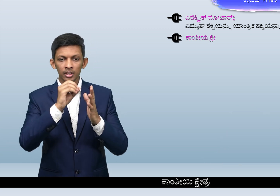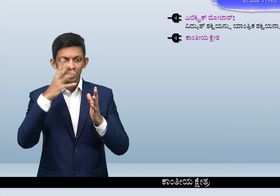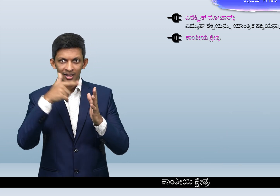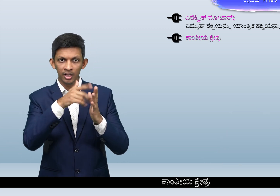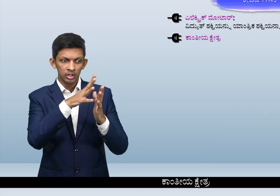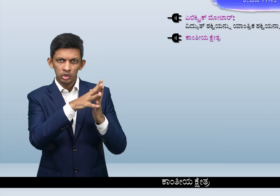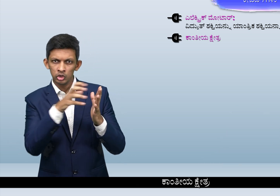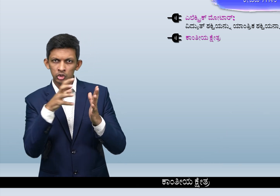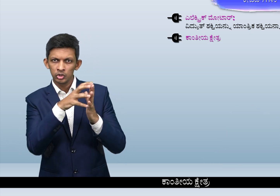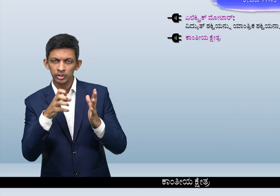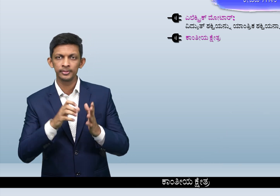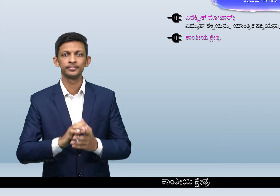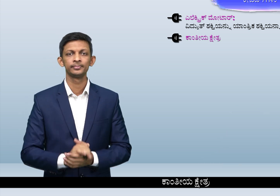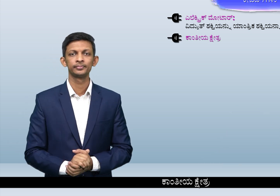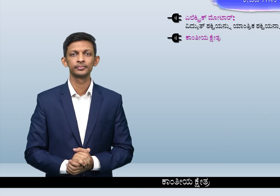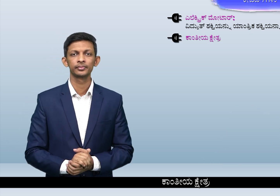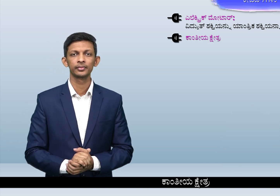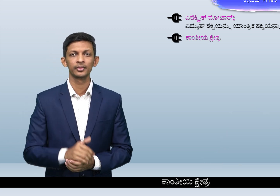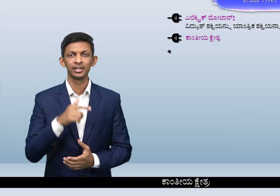ಕಾಂತೀಯ ಕ್ಷೇತ್ರ.